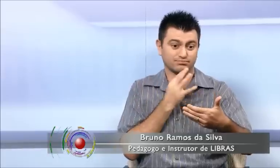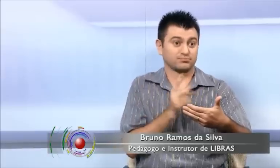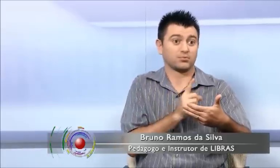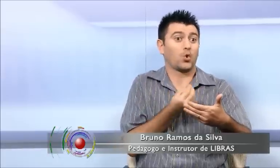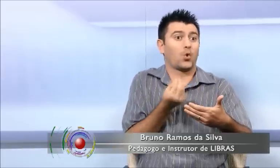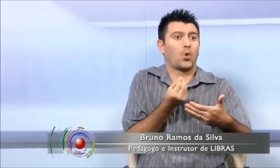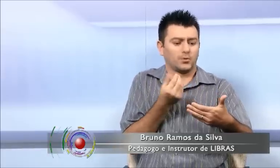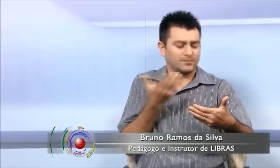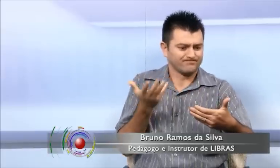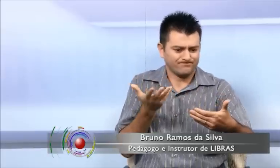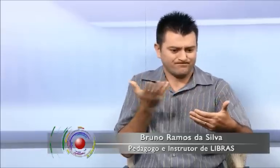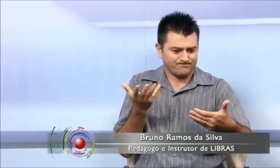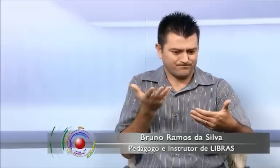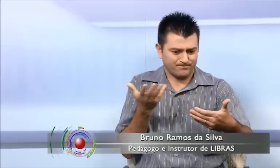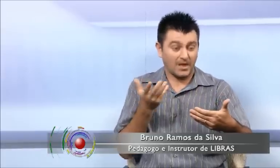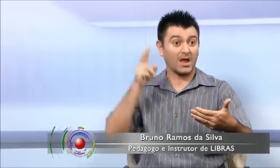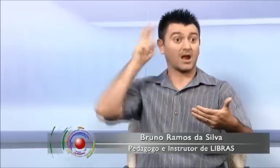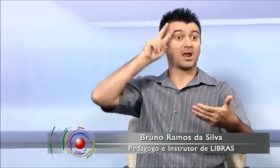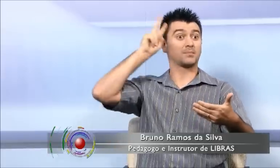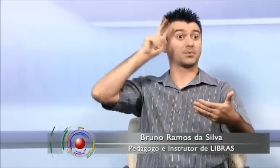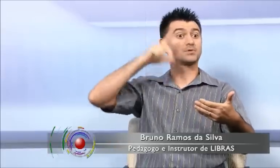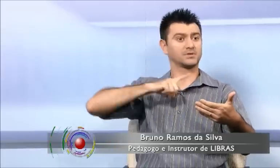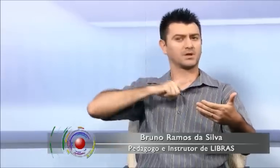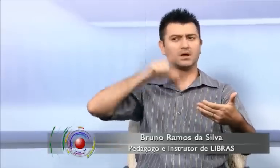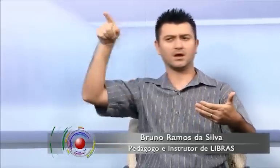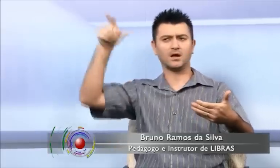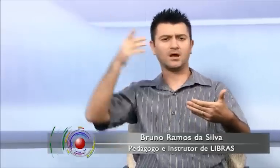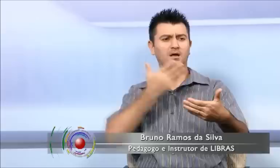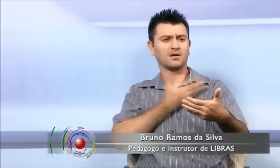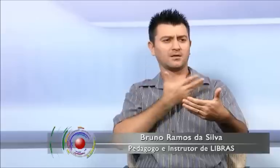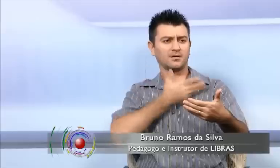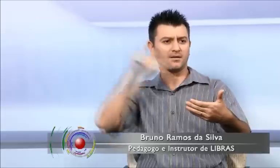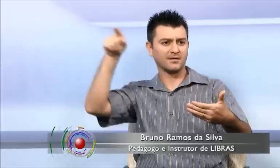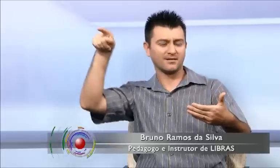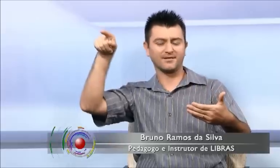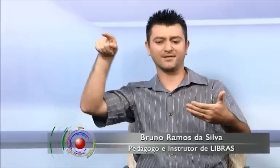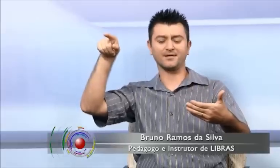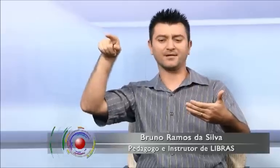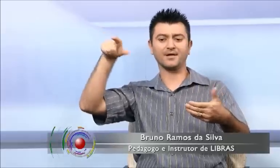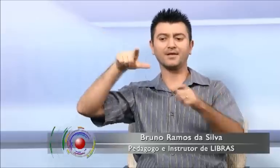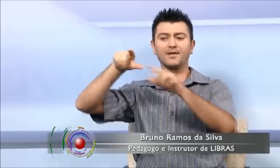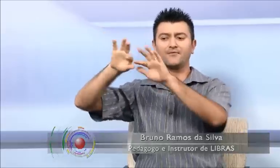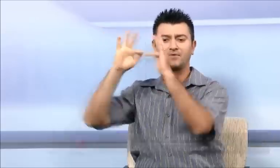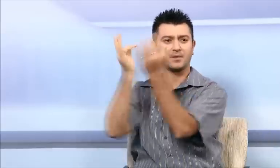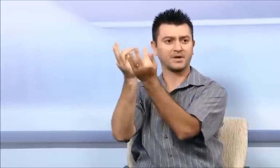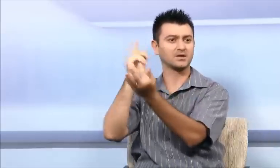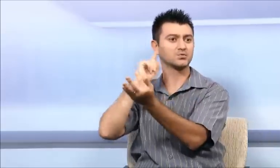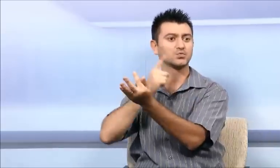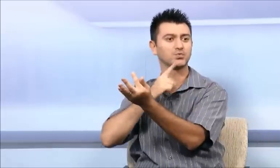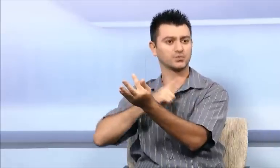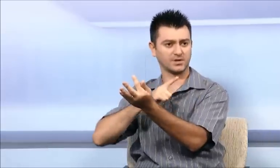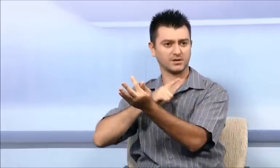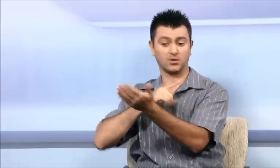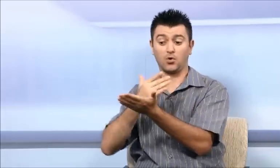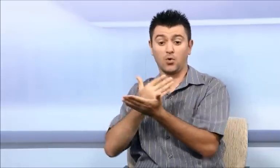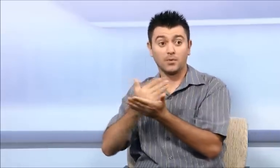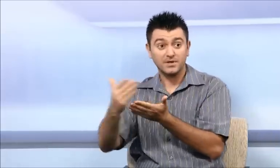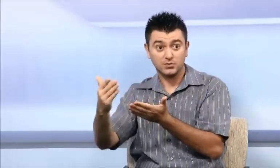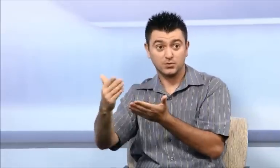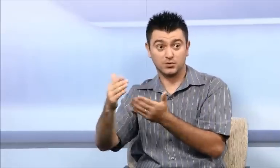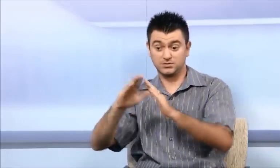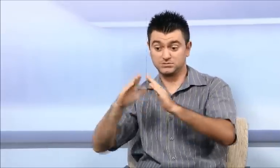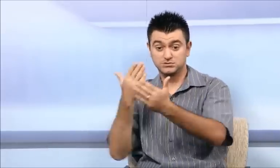surdo. Então, como que a família ficou toda preocupada de como que ia poder se comunicar com ele, né? Tinha alguns amigos